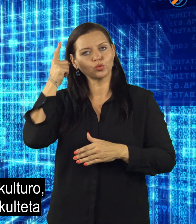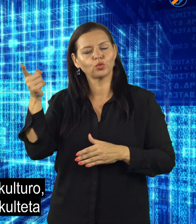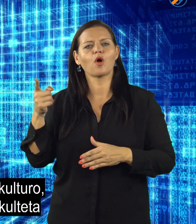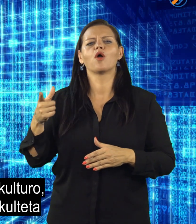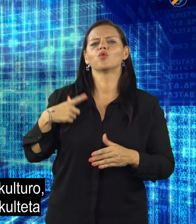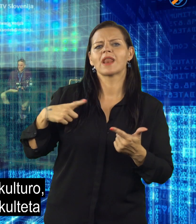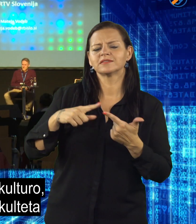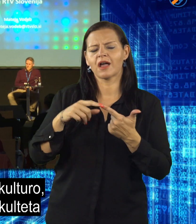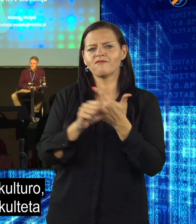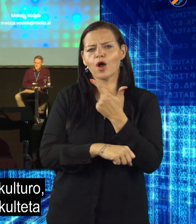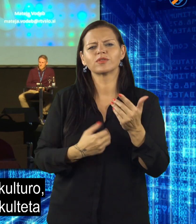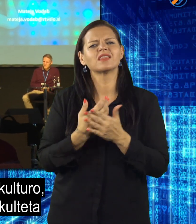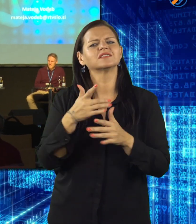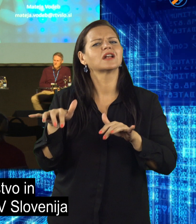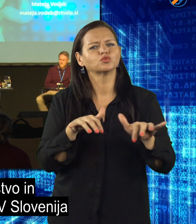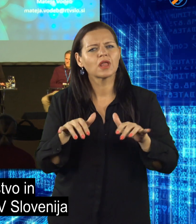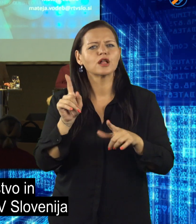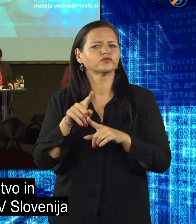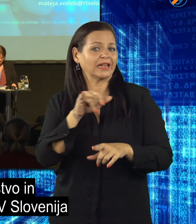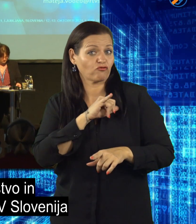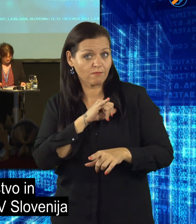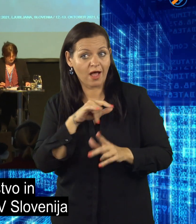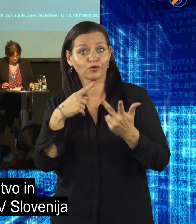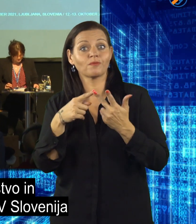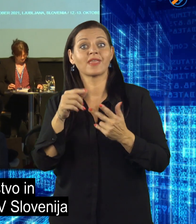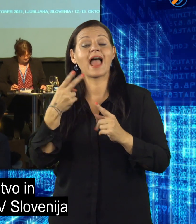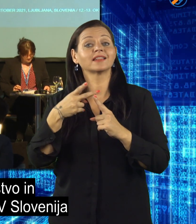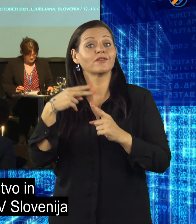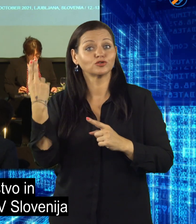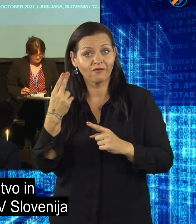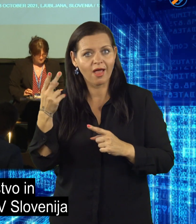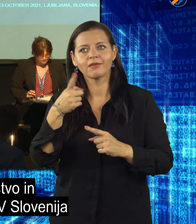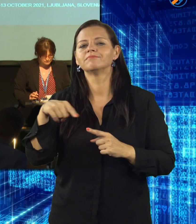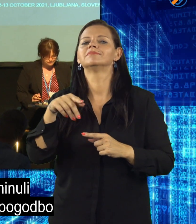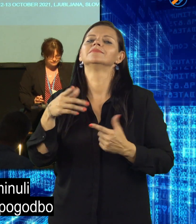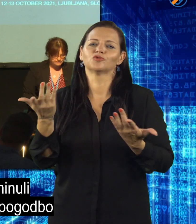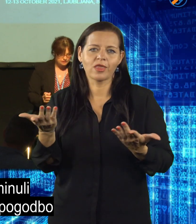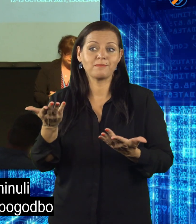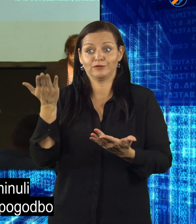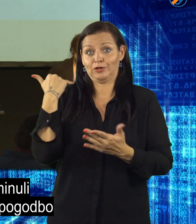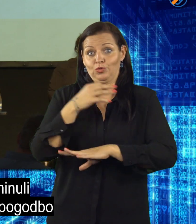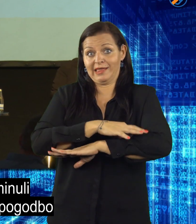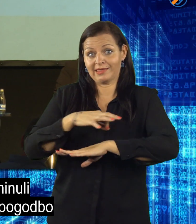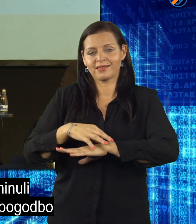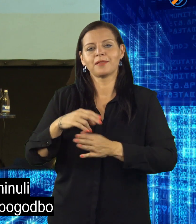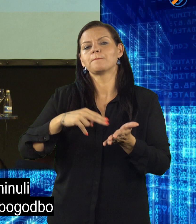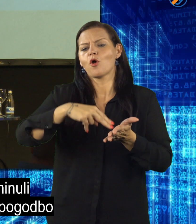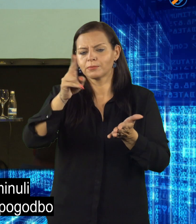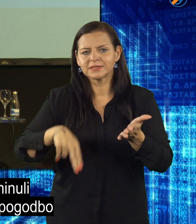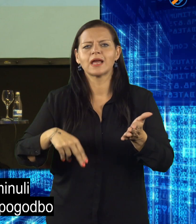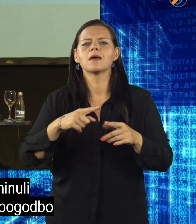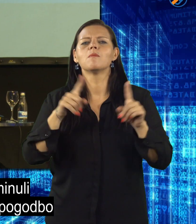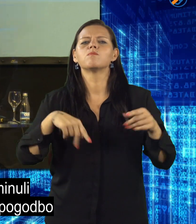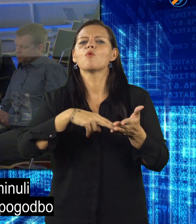Ministrstvo za kulturo, Ljubljanska fakulteta za računalništvo in informatiko ter Radiotelevizija Slovenija so namreč minuli